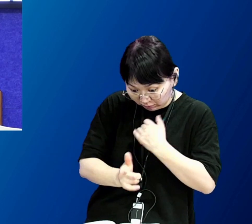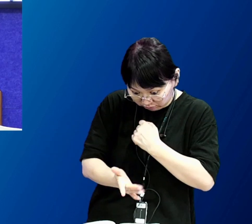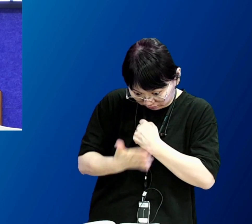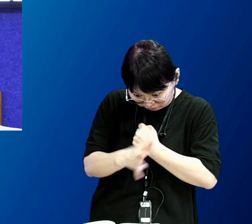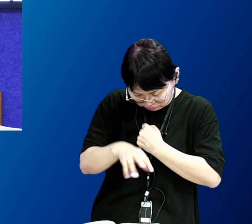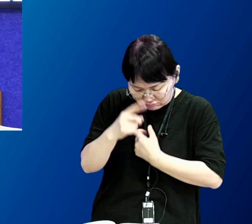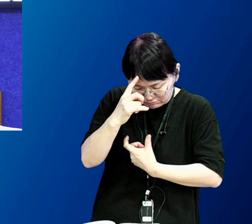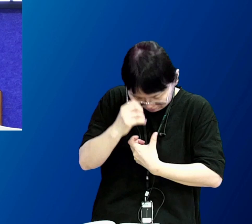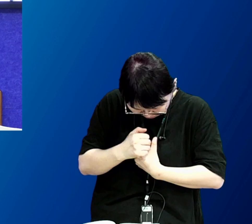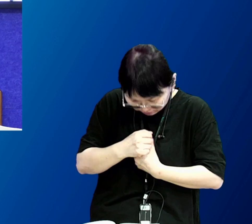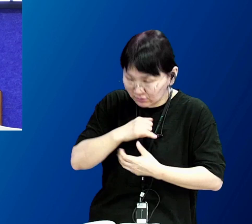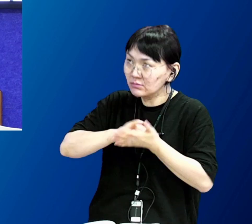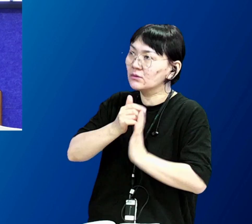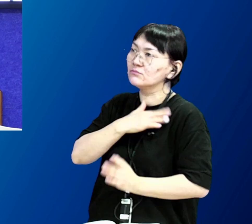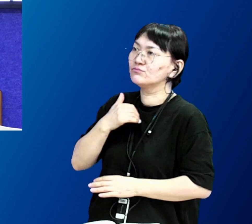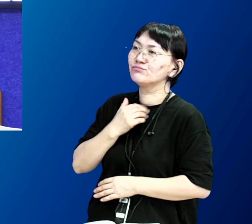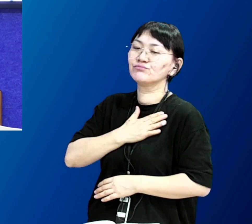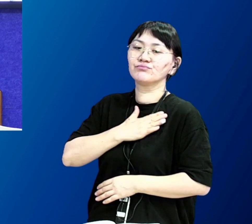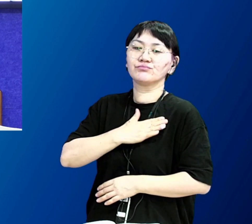хэлсэн байгаа зүйд.